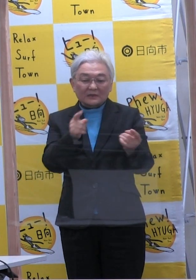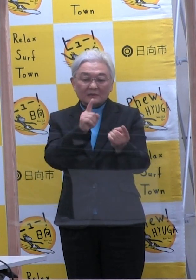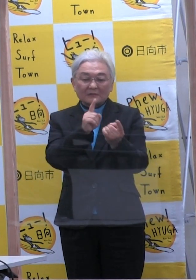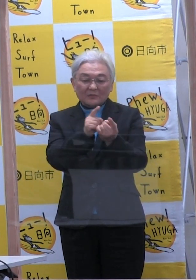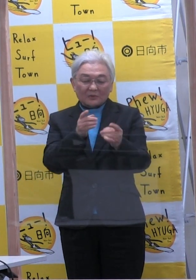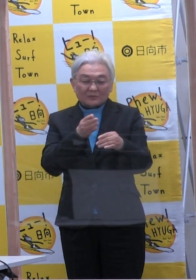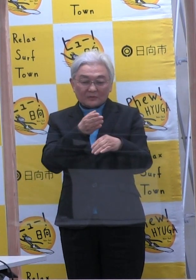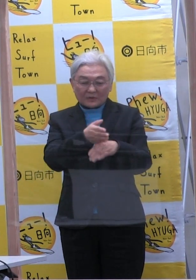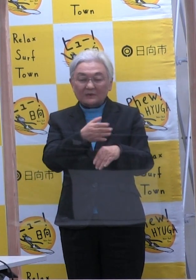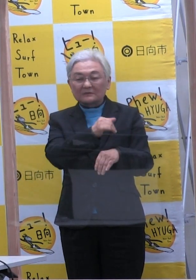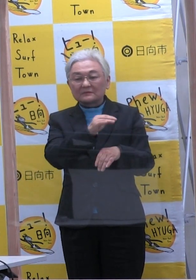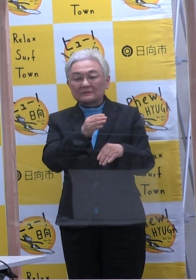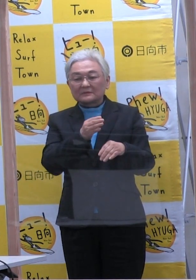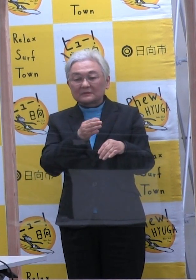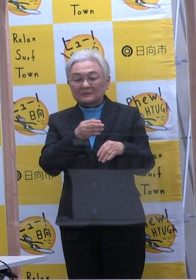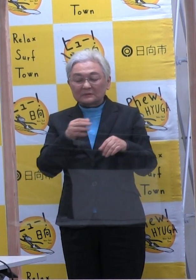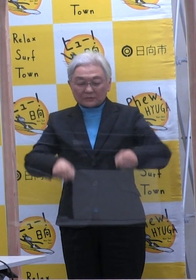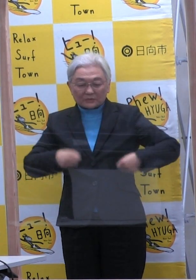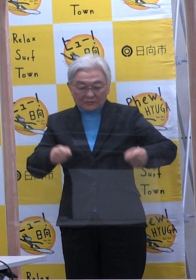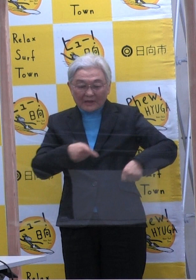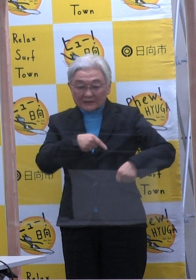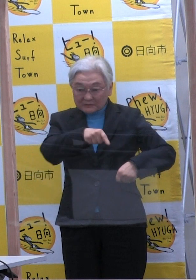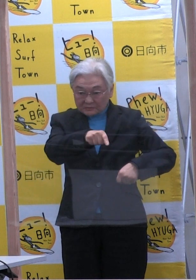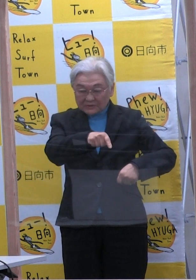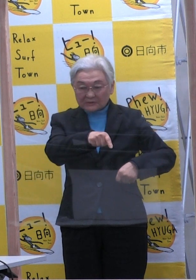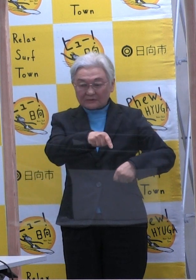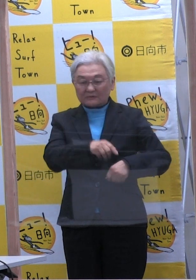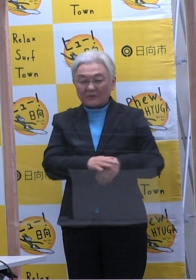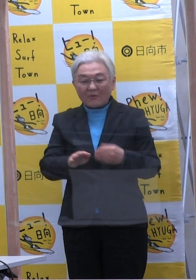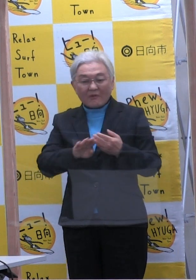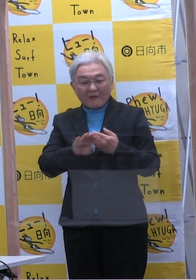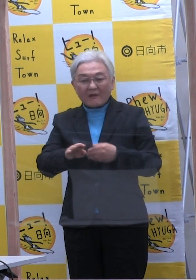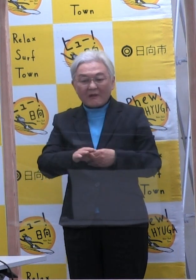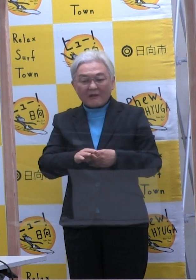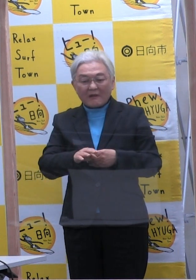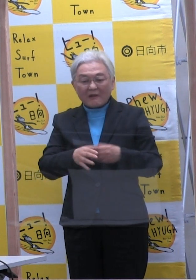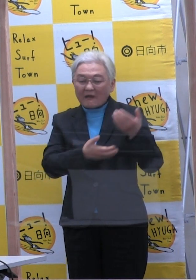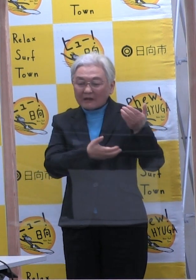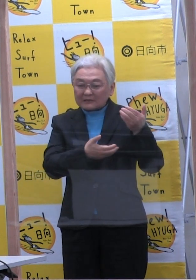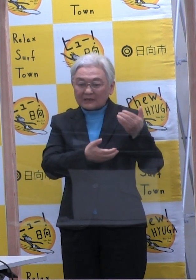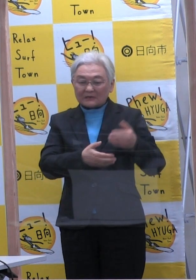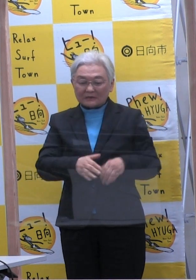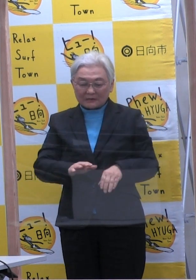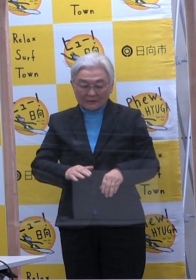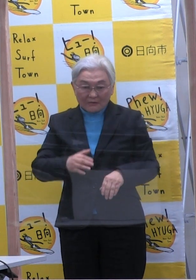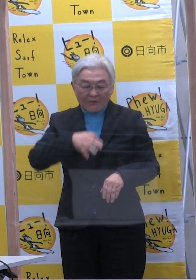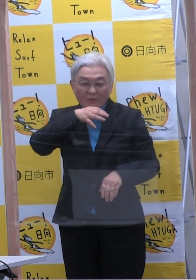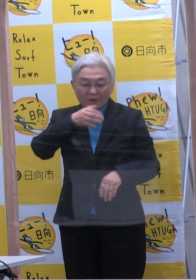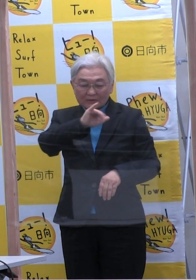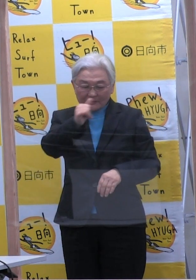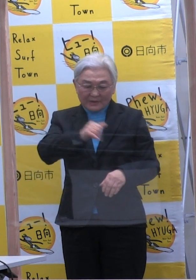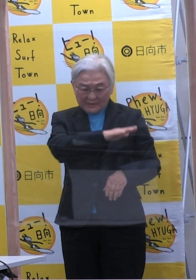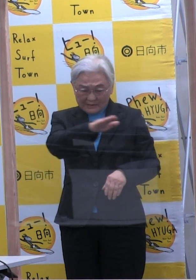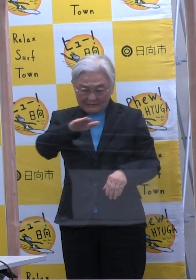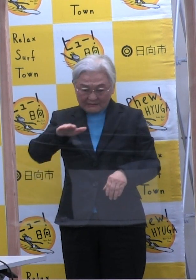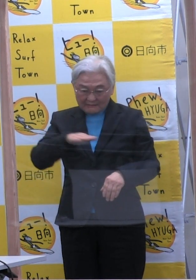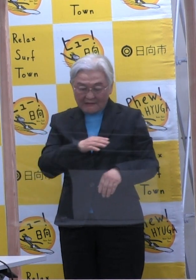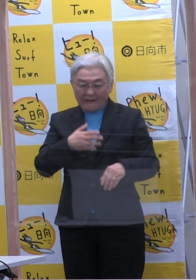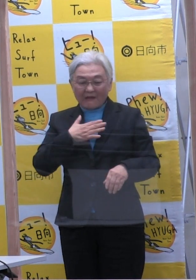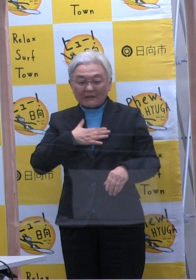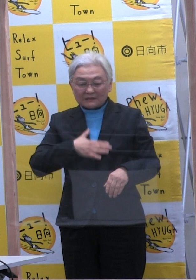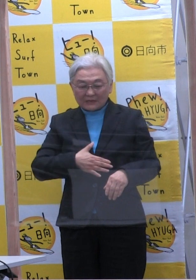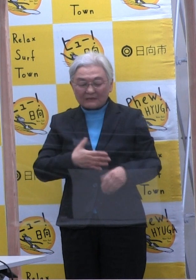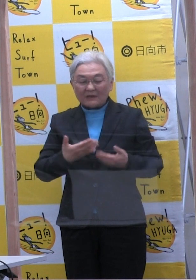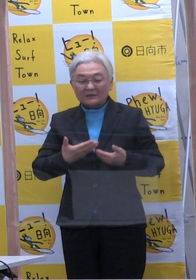など、車椅子を利用される方のほか、乳幼児から高齢者まで誰もが安全